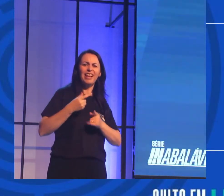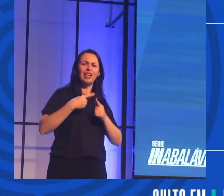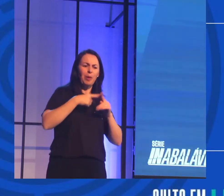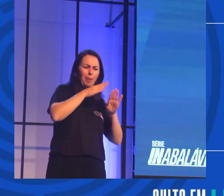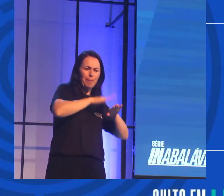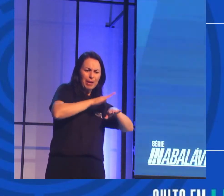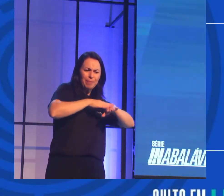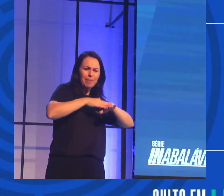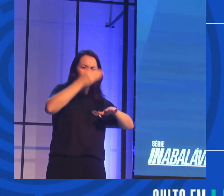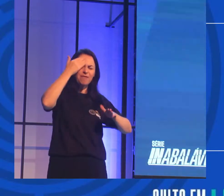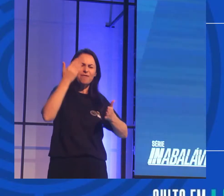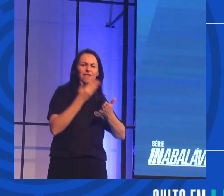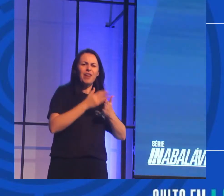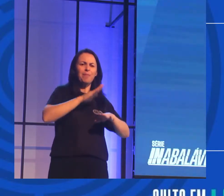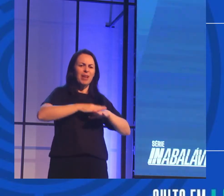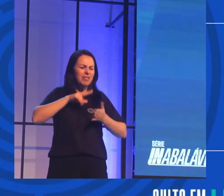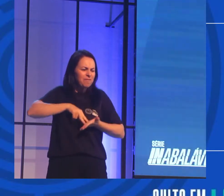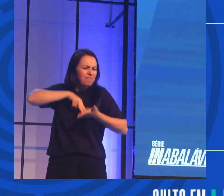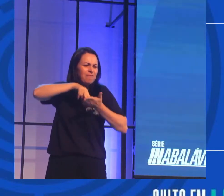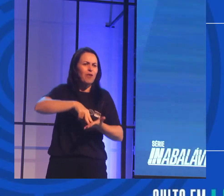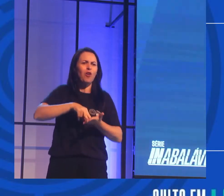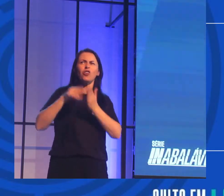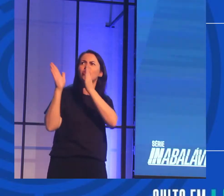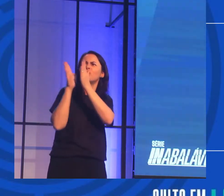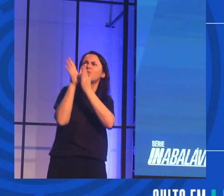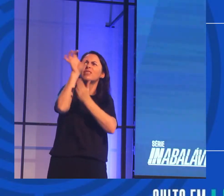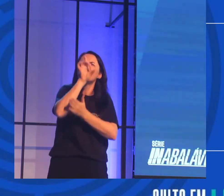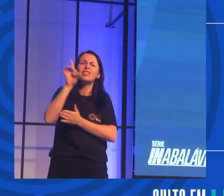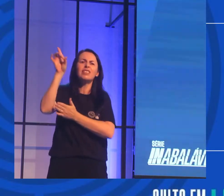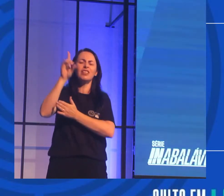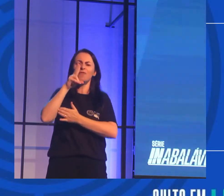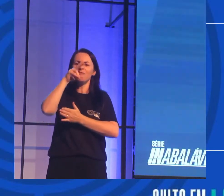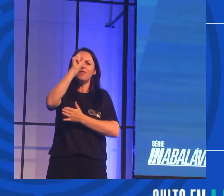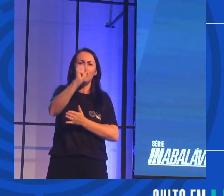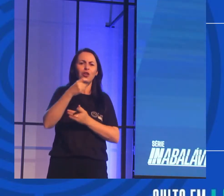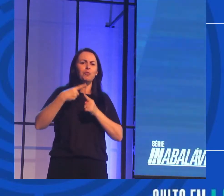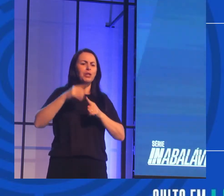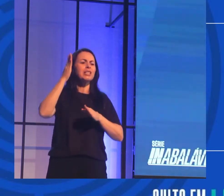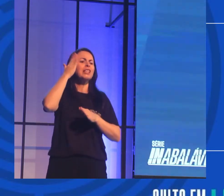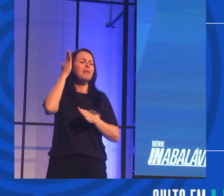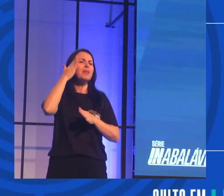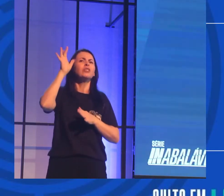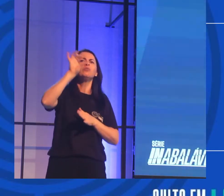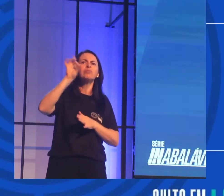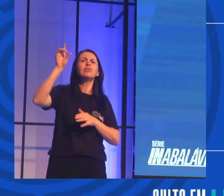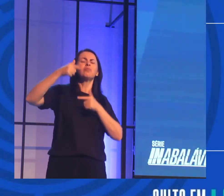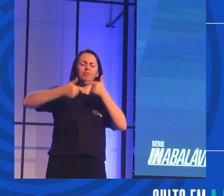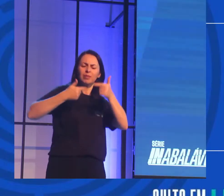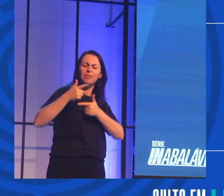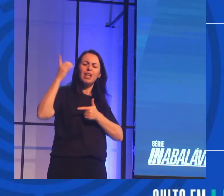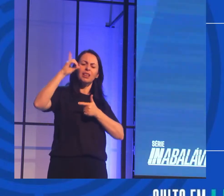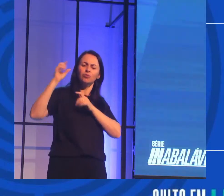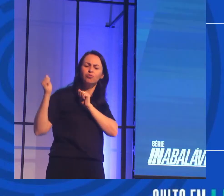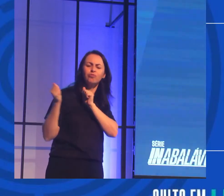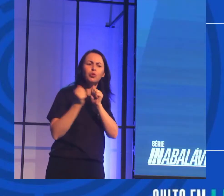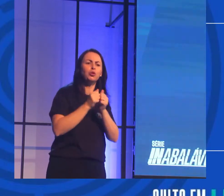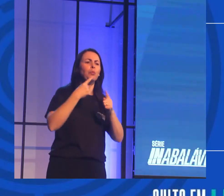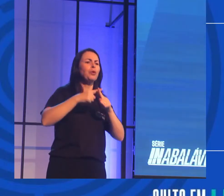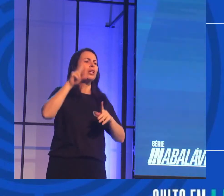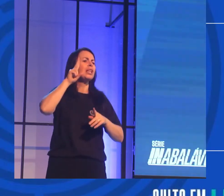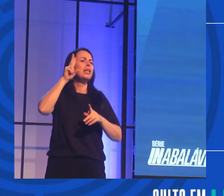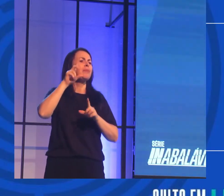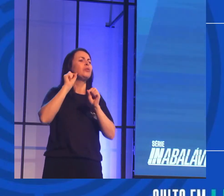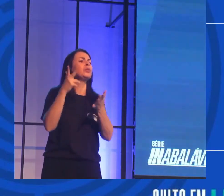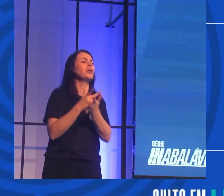mais confiante, mais temente a Deus, mais sabendo que Deus agia e agiria, lembrando daquilo que foi lá no